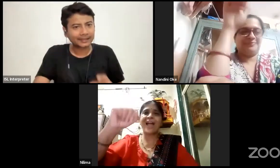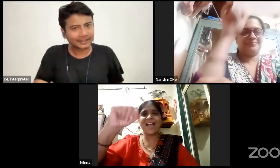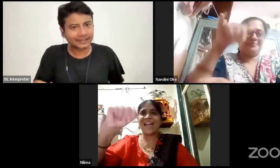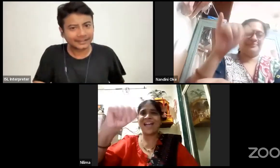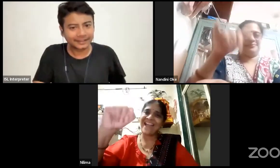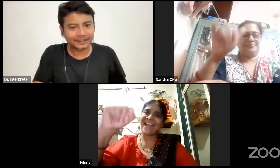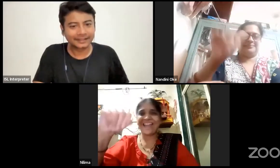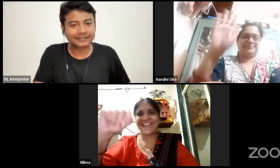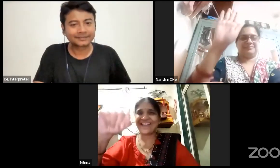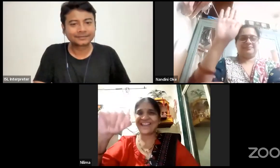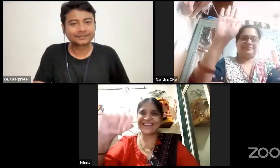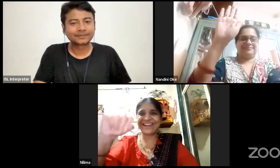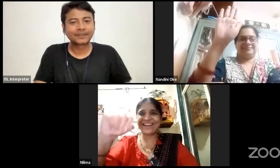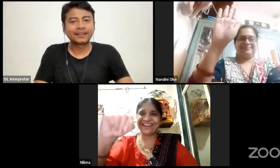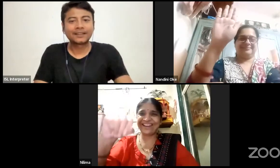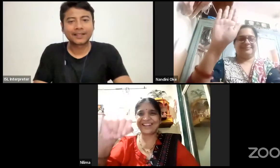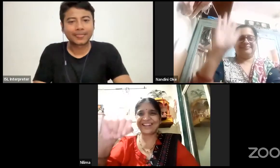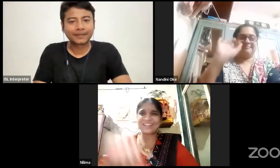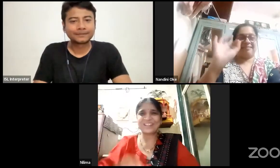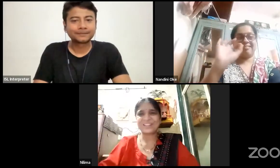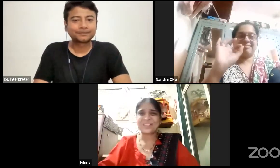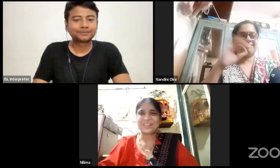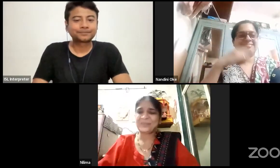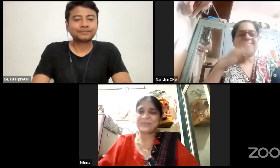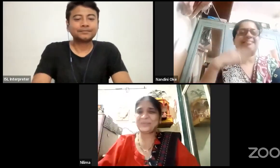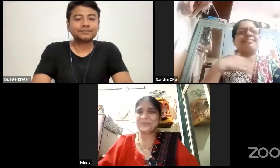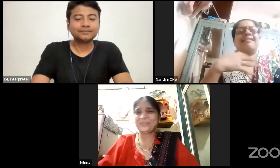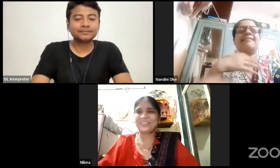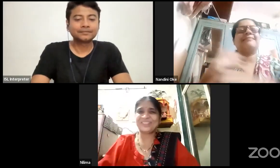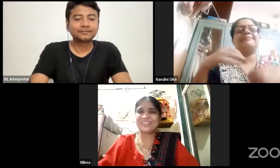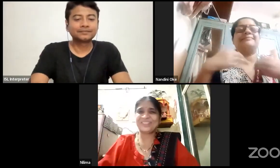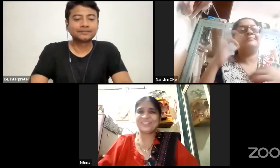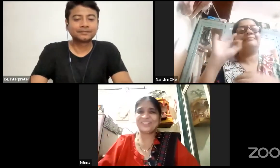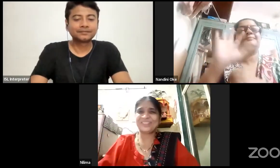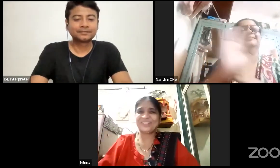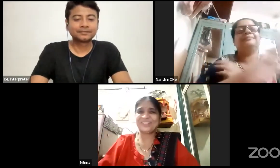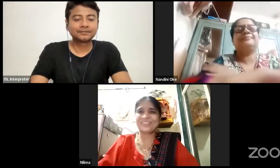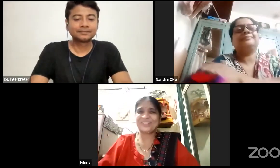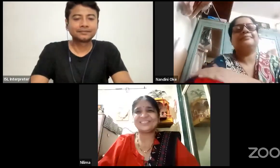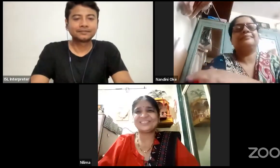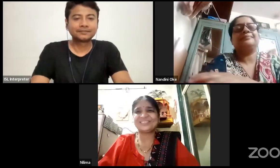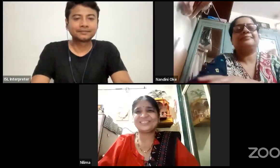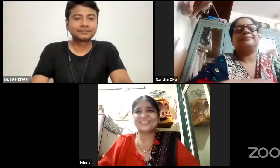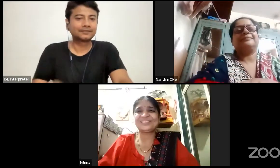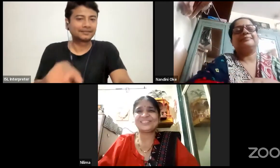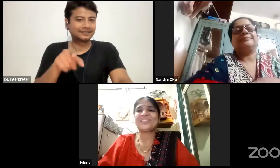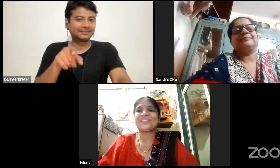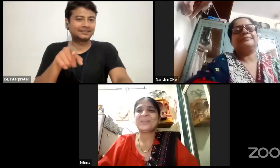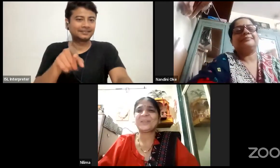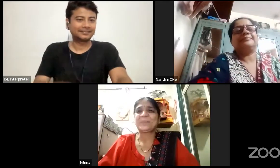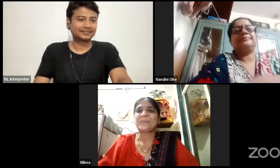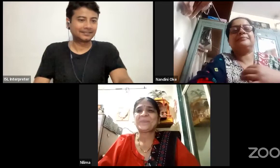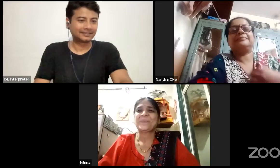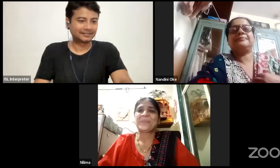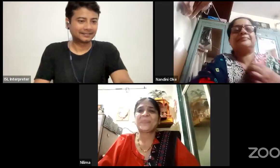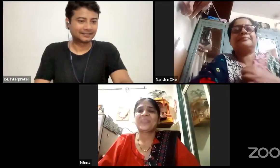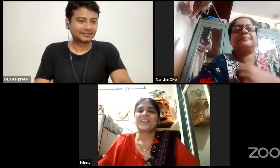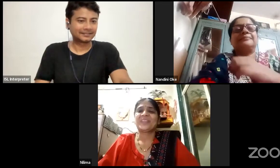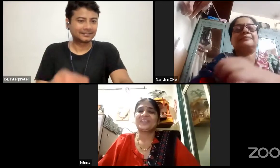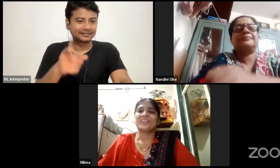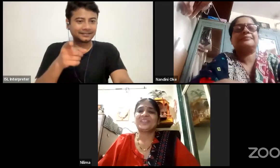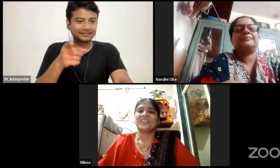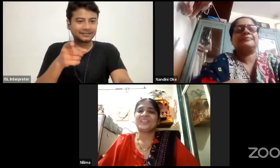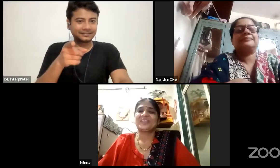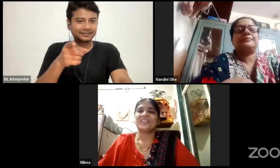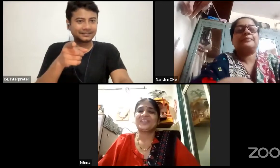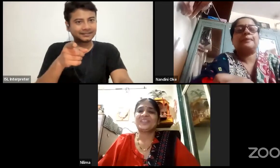सुना सुना। तो जब टाइटैनिक हुआ, और टाइटैनिक उस समय का मतलब बहुत बहुत